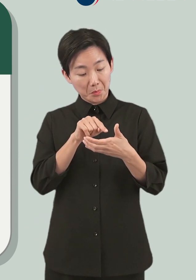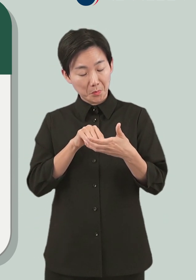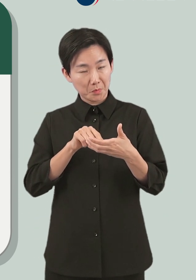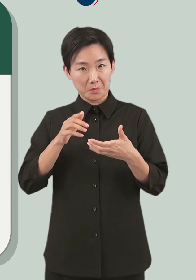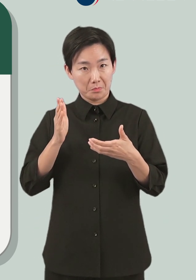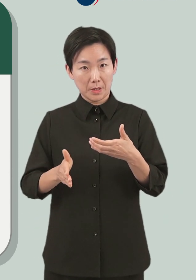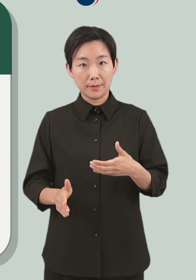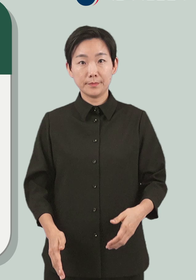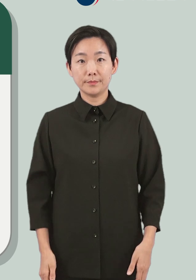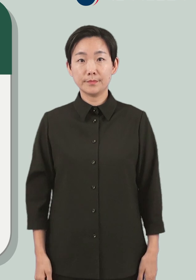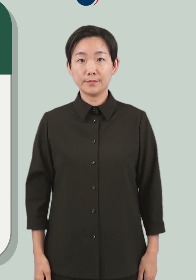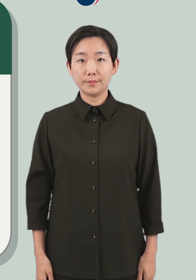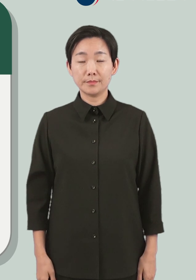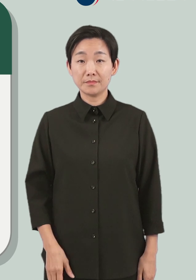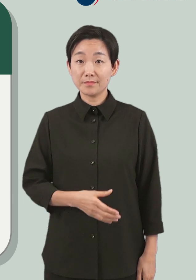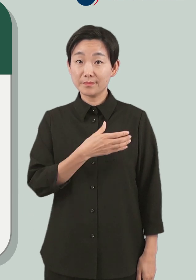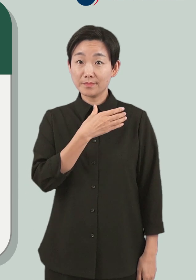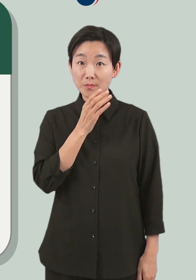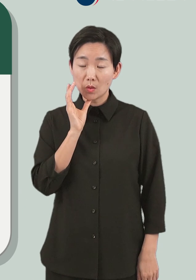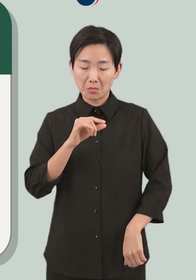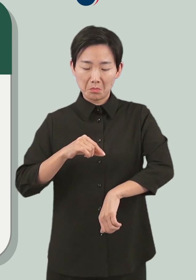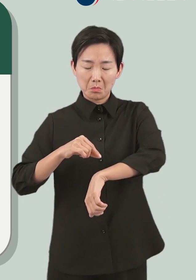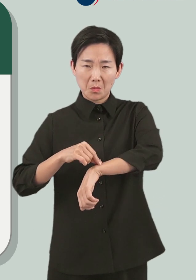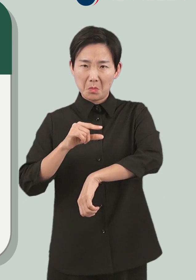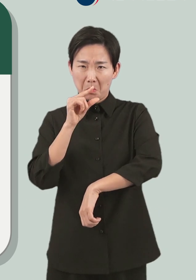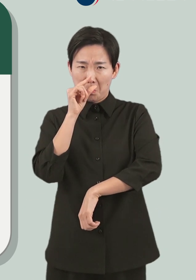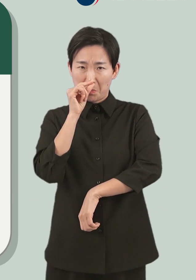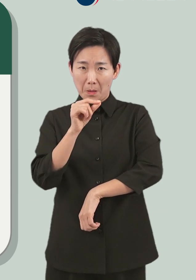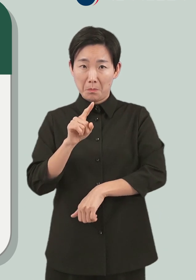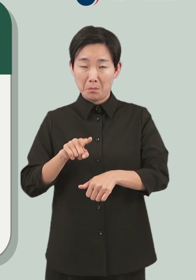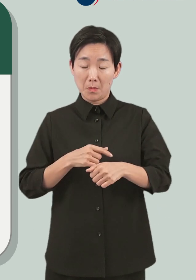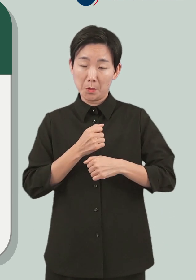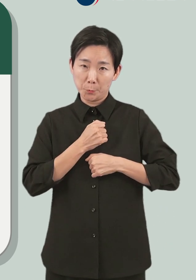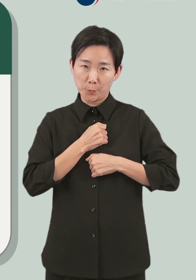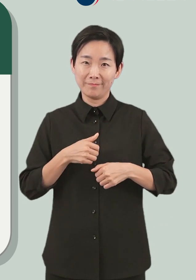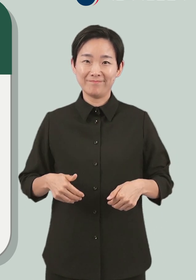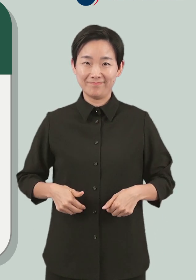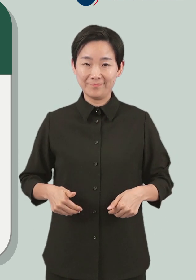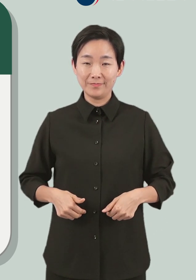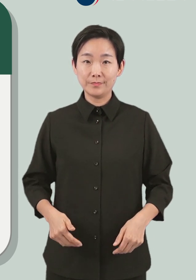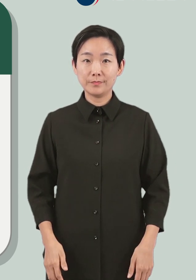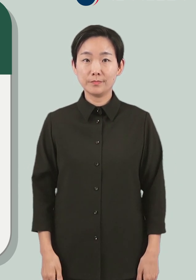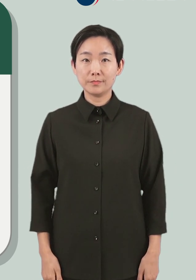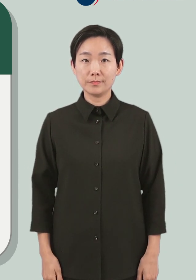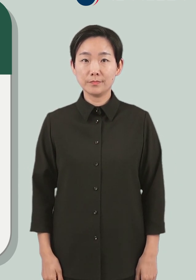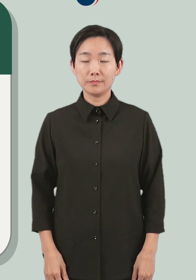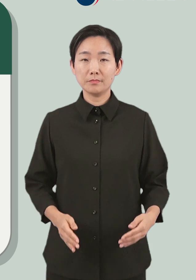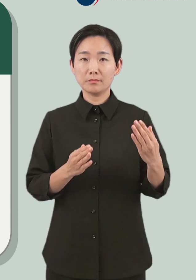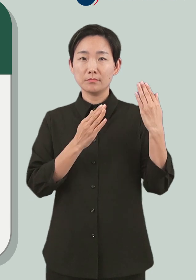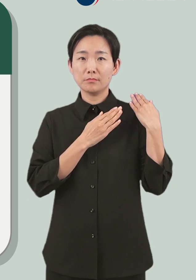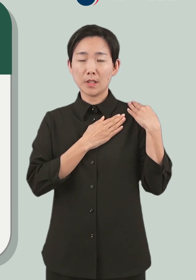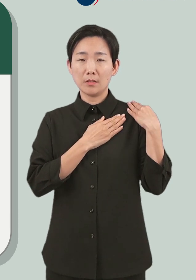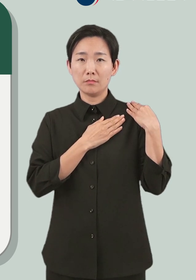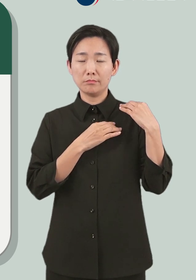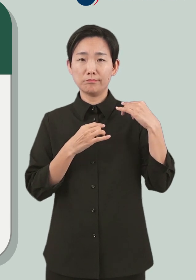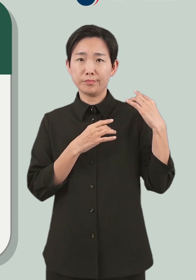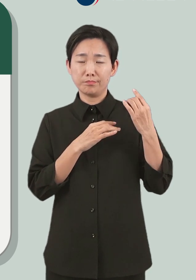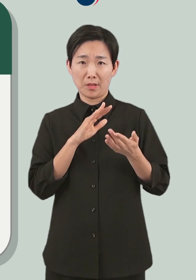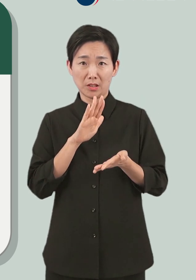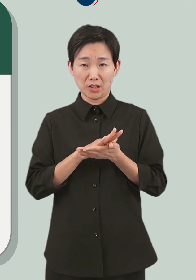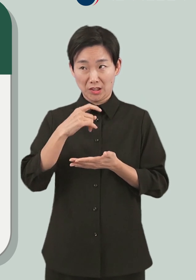기능을 사용하지 않아야 합니다. 노인에게 사용하는 경우 피부 민감성이 높으므로 주의해야